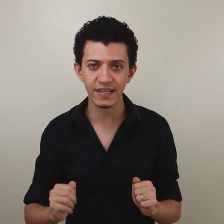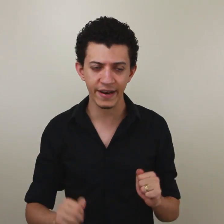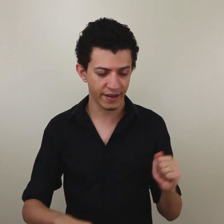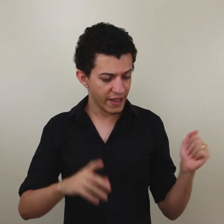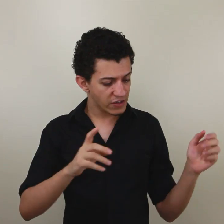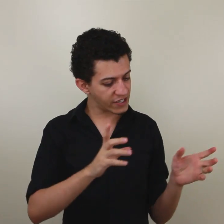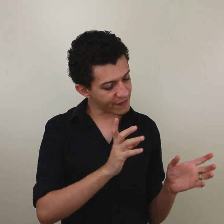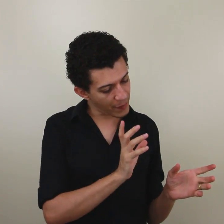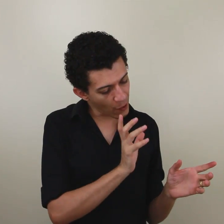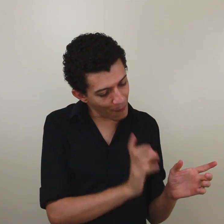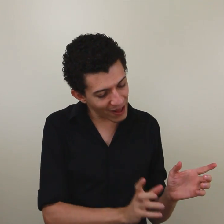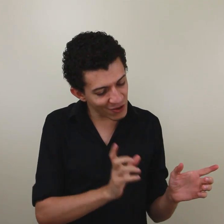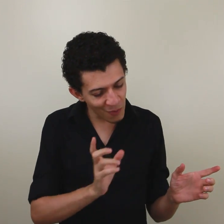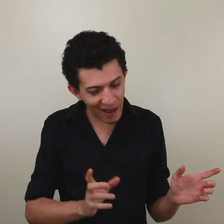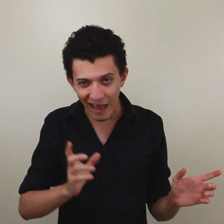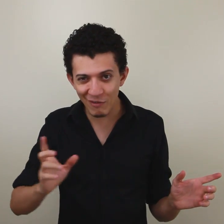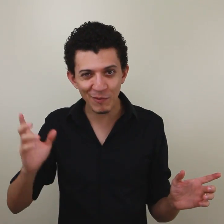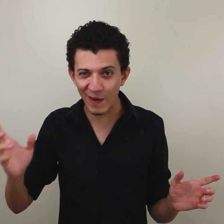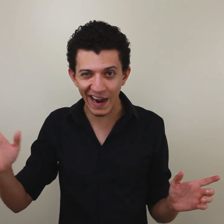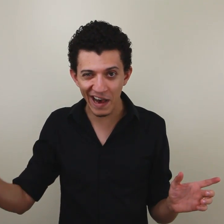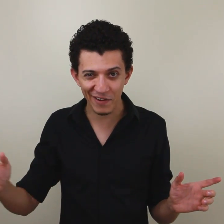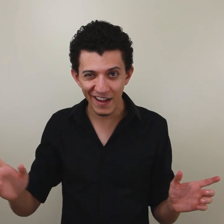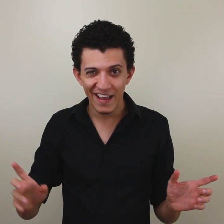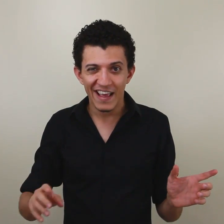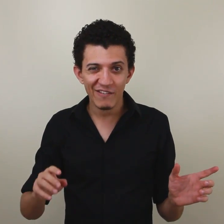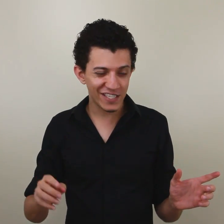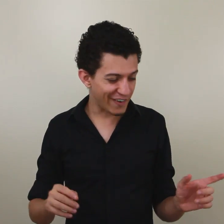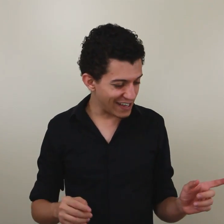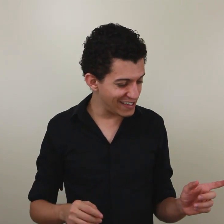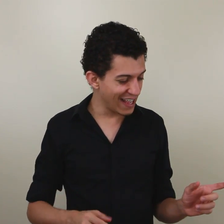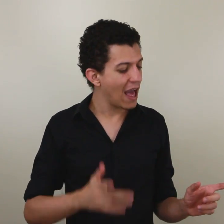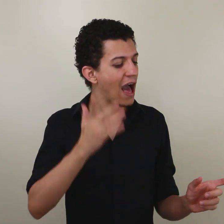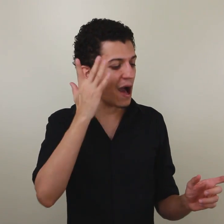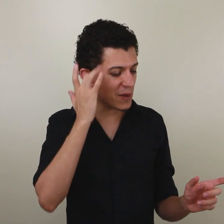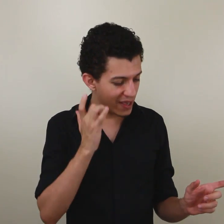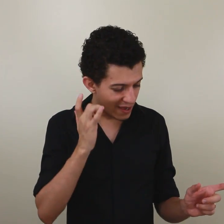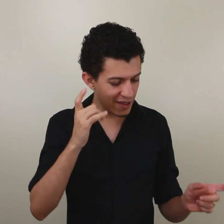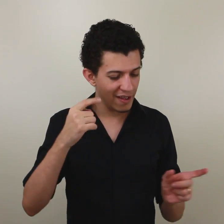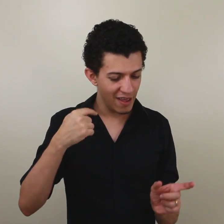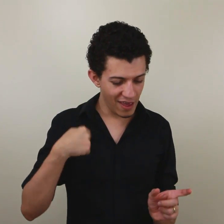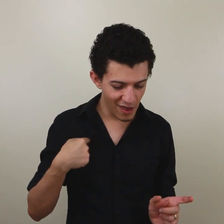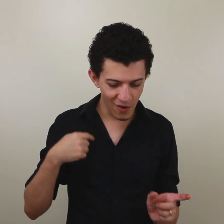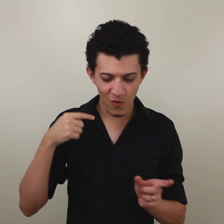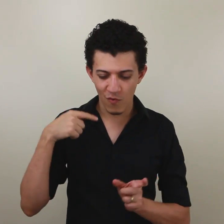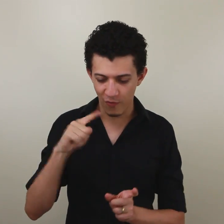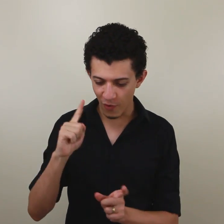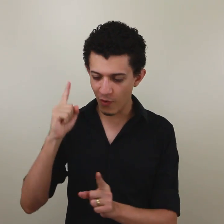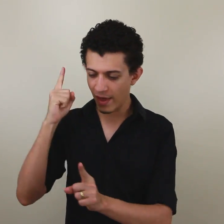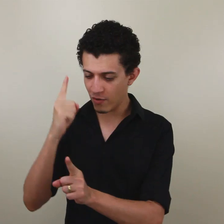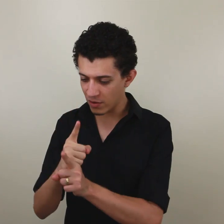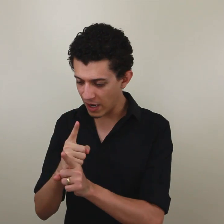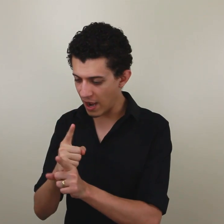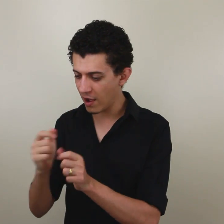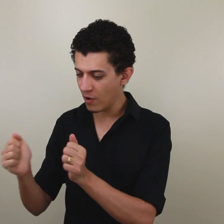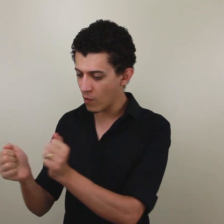cena. Se você ficar preocupado com palavra por palavra, você falar assim: amanhã eu vou encontrar